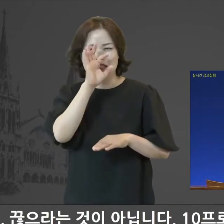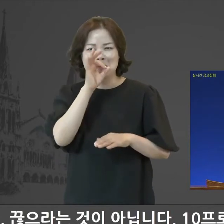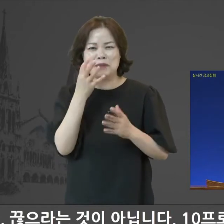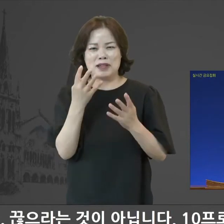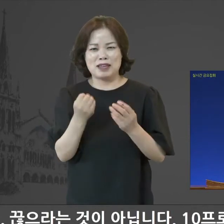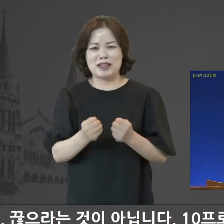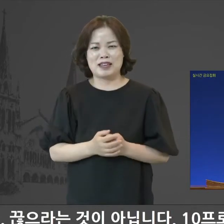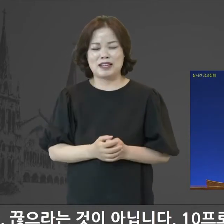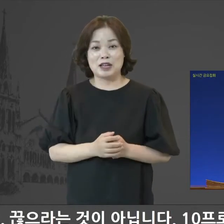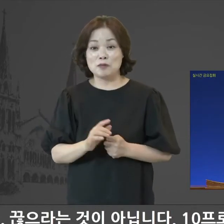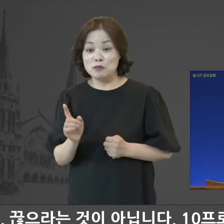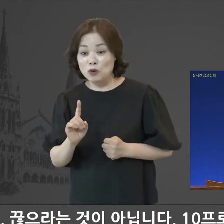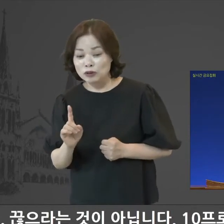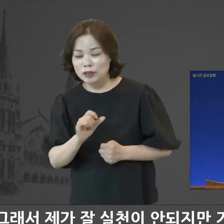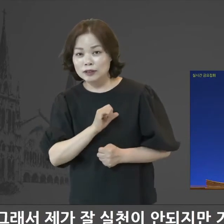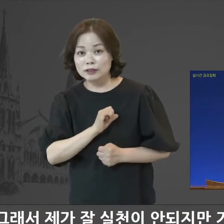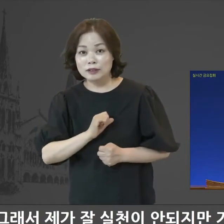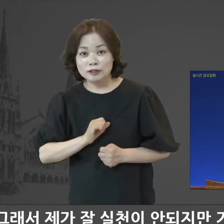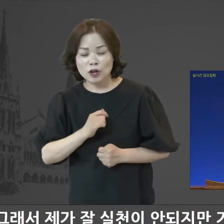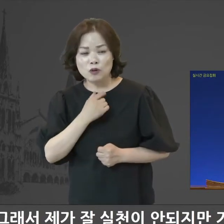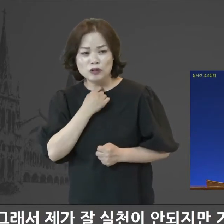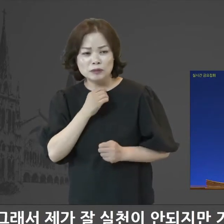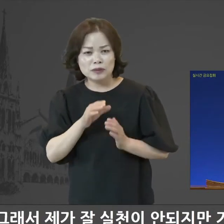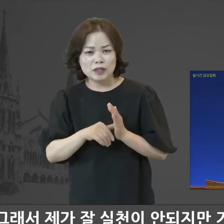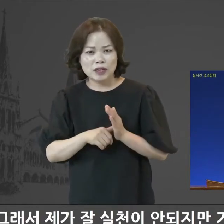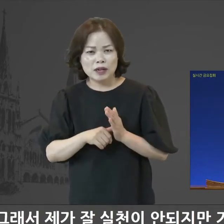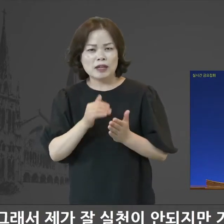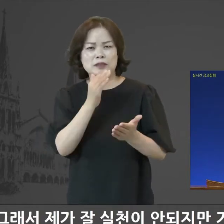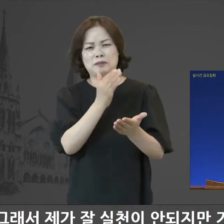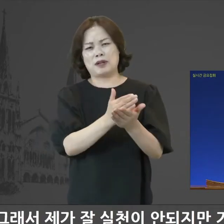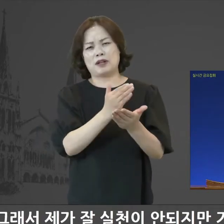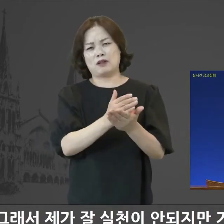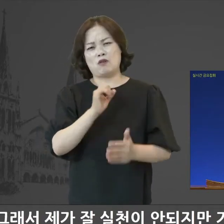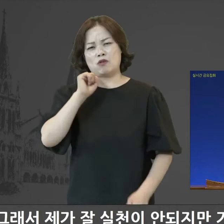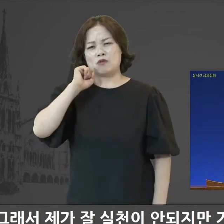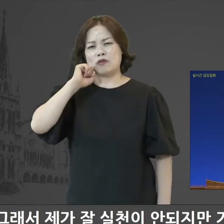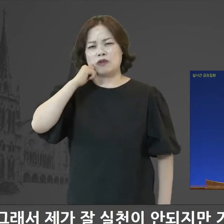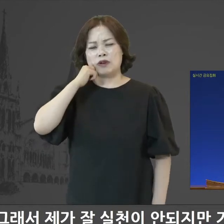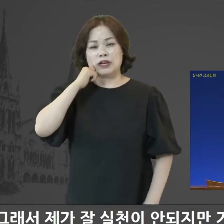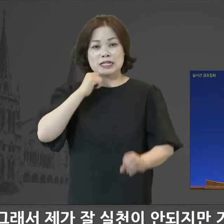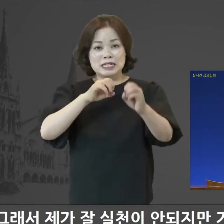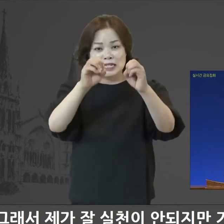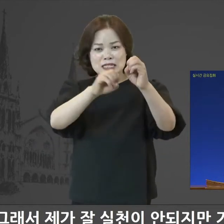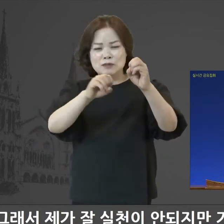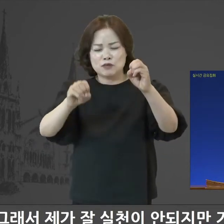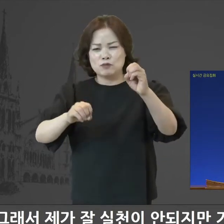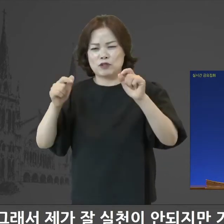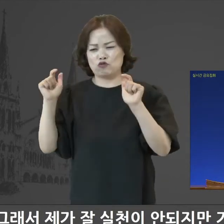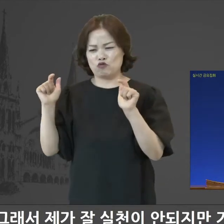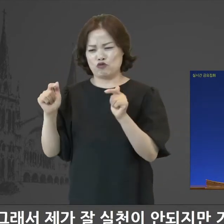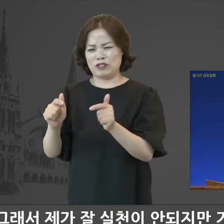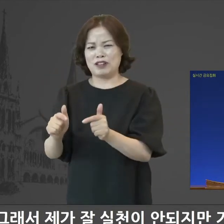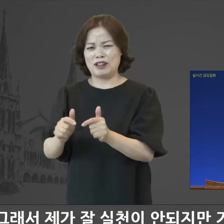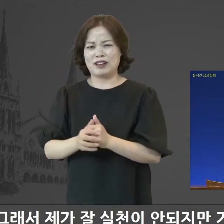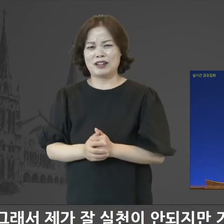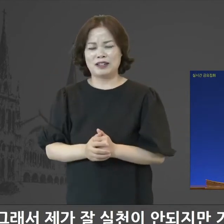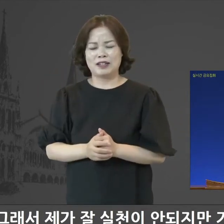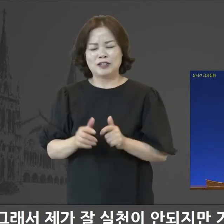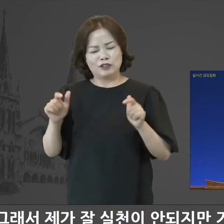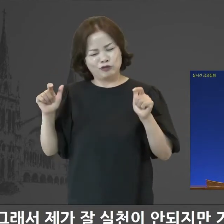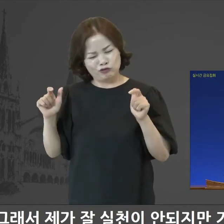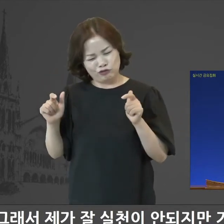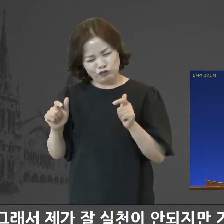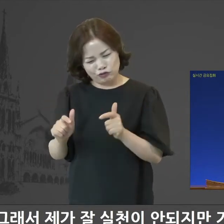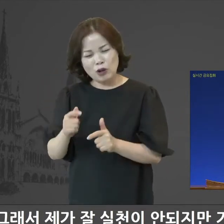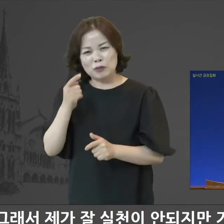많지만 무엇인가 절제할 때 하지 말자라고 하면 참 어려워요. 10%만 줄이자. 10%만